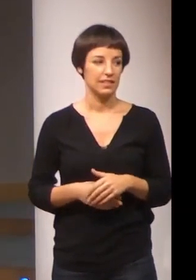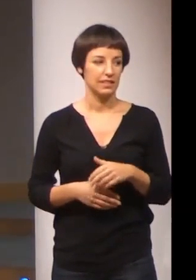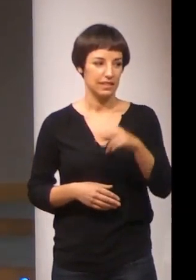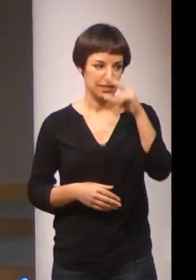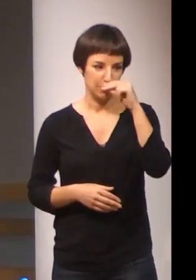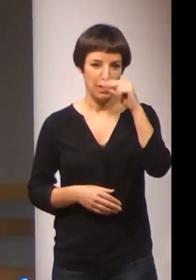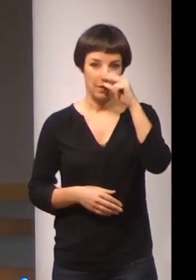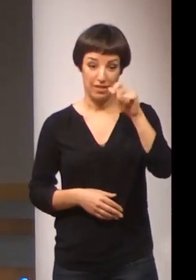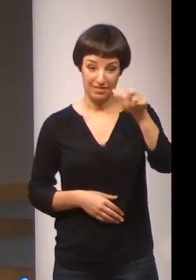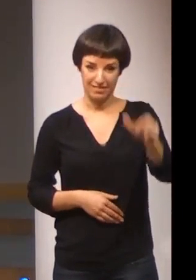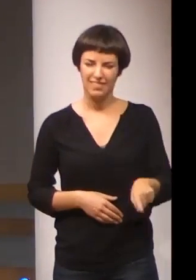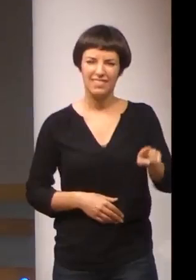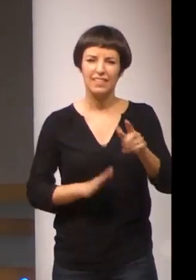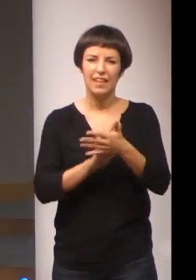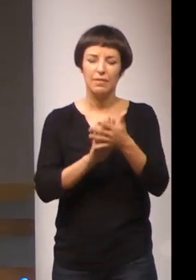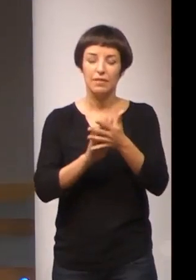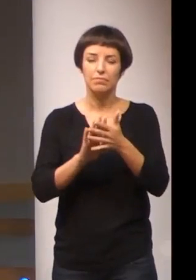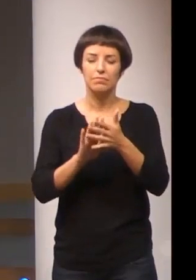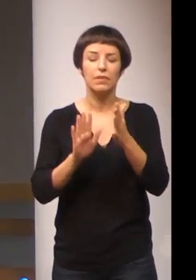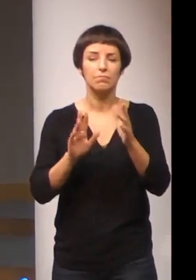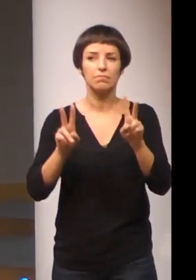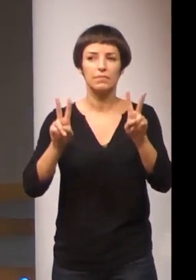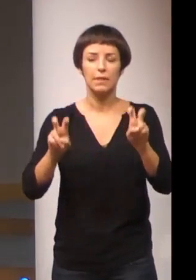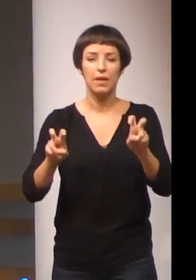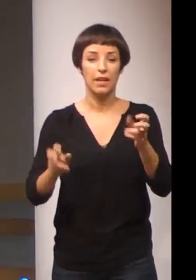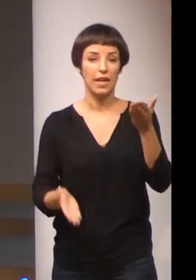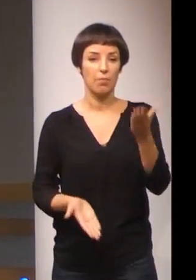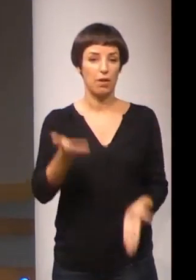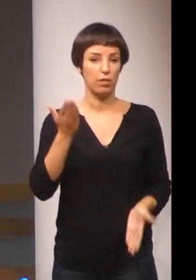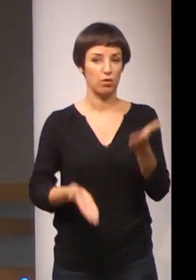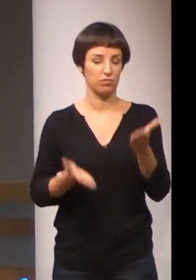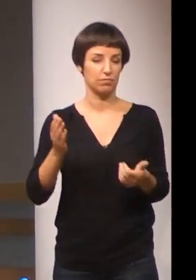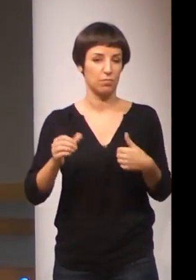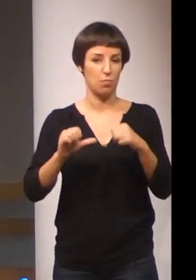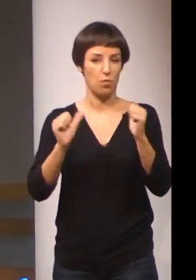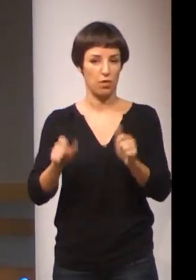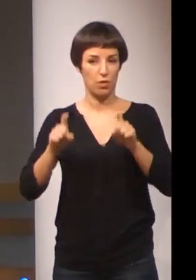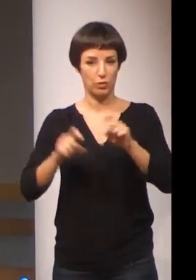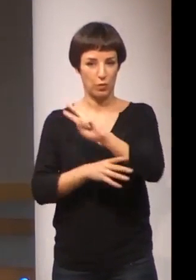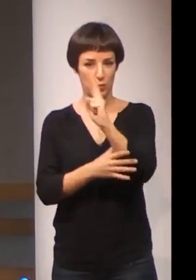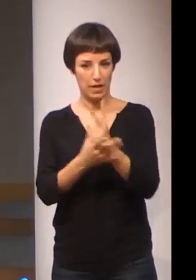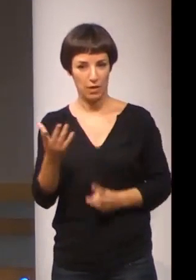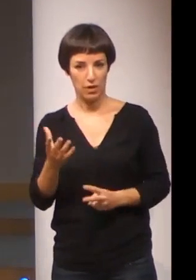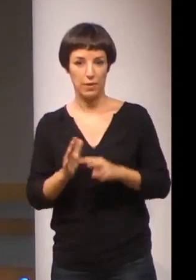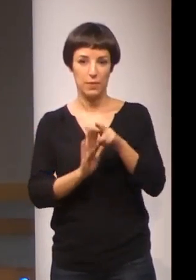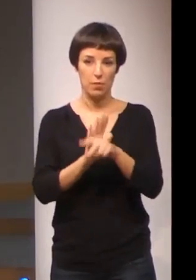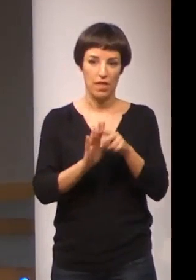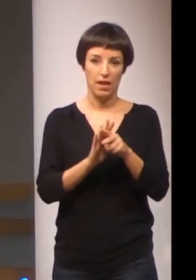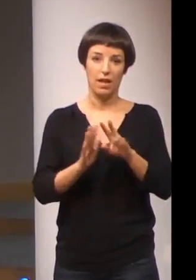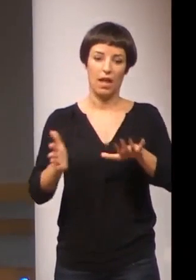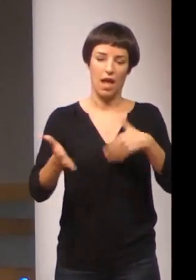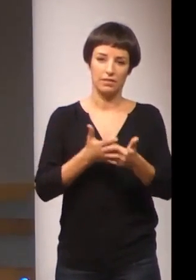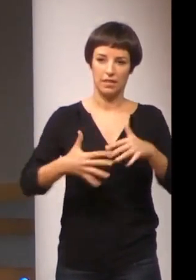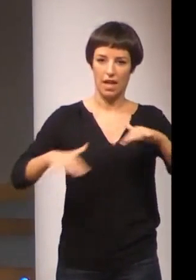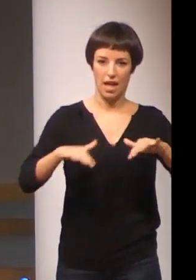tema de la evaluación del modelo educativo bilingüe intermodal-bimodal a través de la investigación Acción. Esperanza Morales